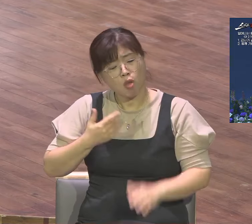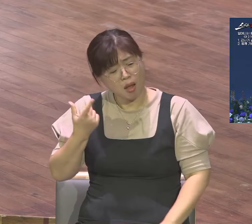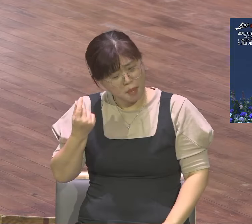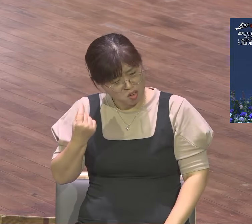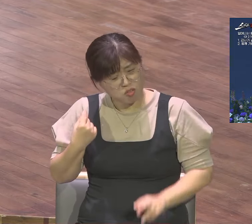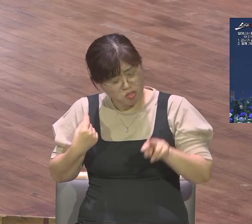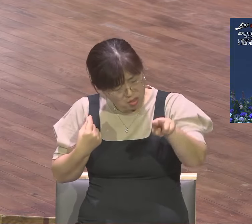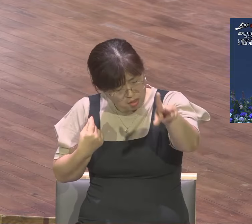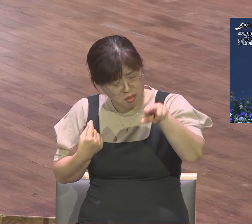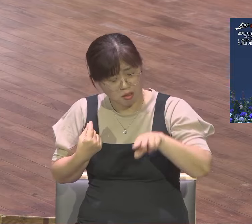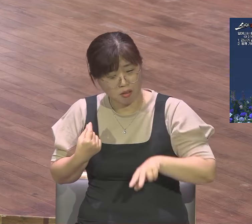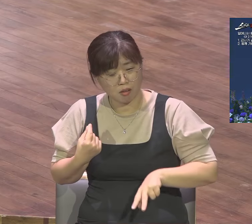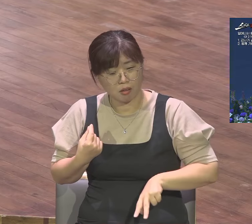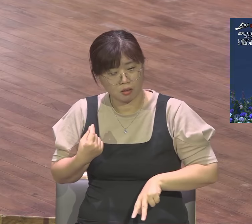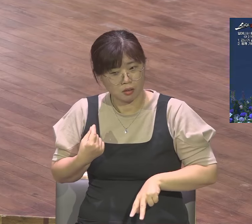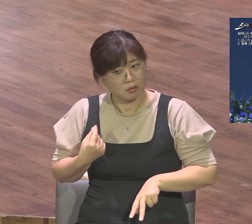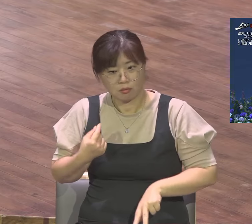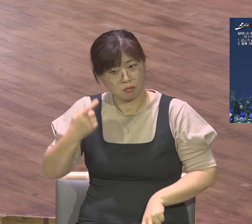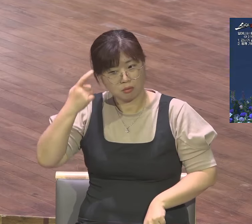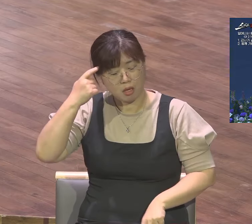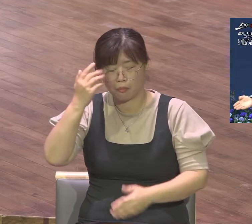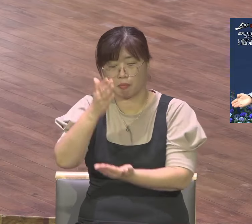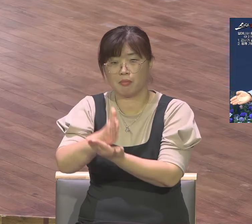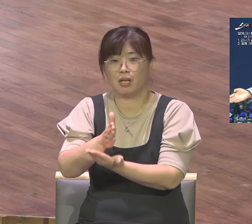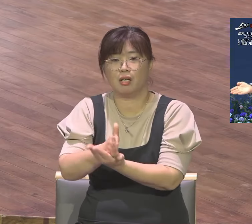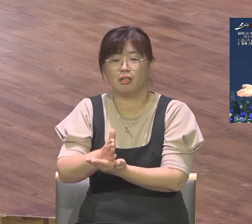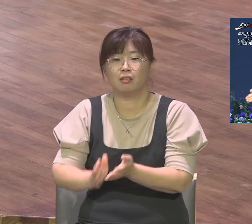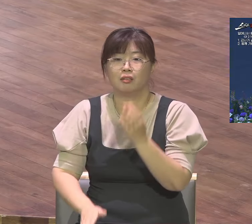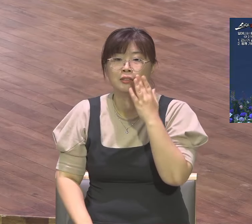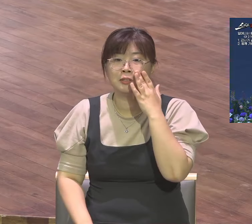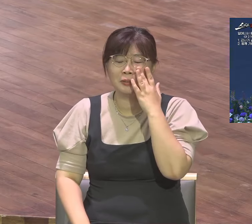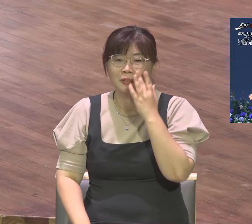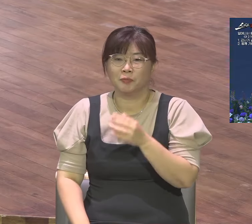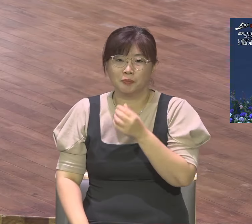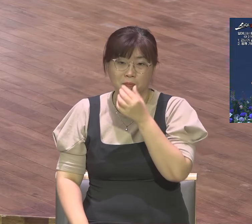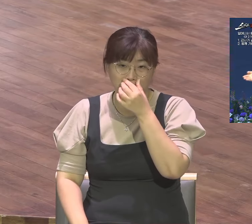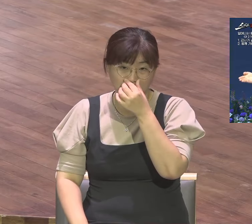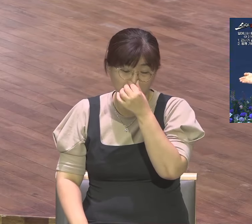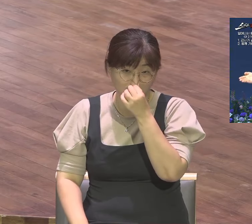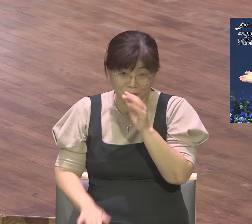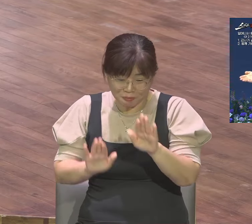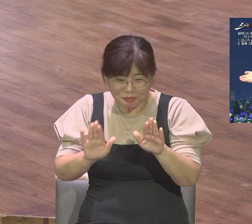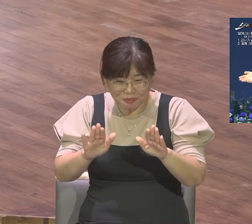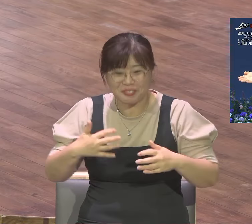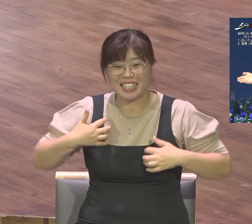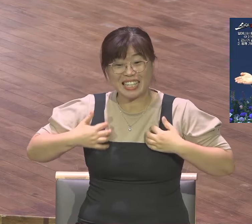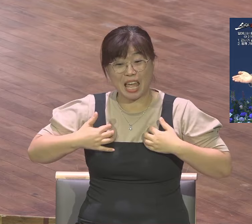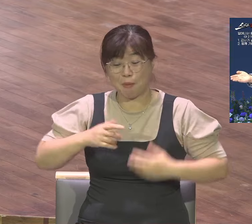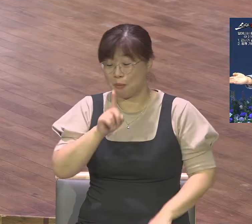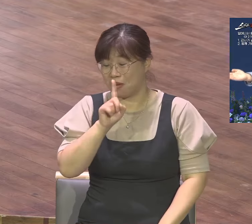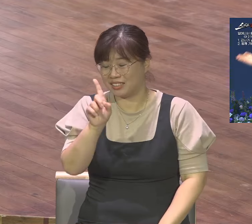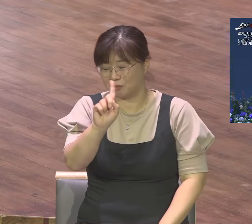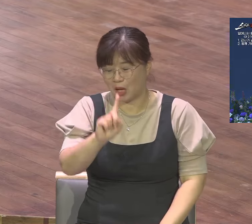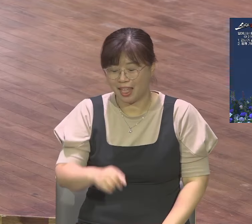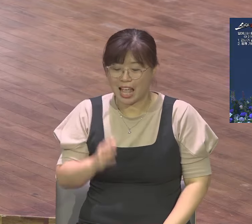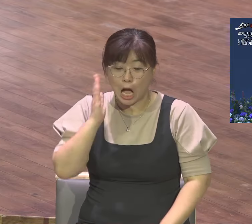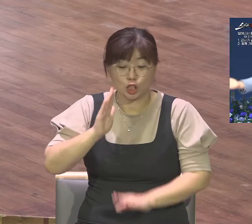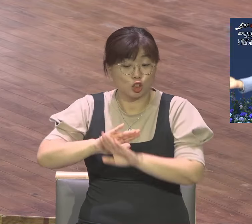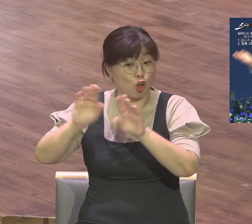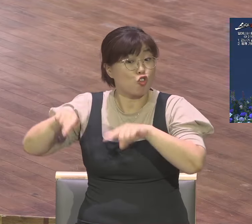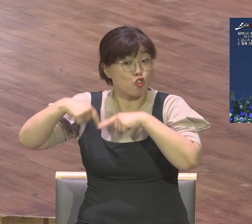얘가 지옥 갔더니 전부 다 빼짝빼짝 말라있어. 왜냐? 전부 다 젓가락이 길어. 지가 혼자